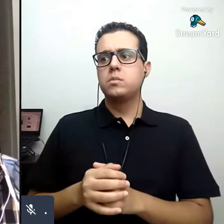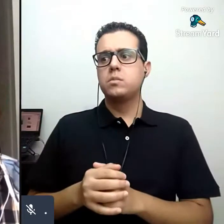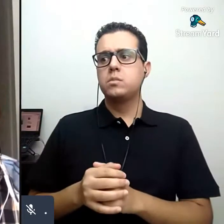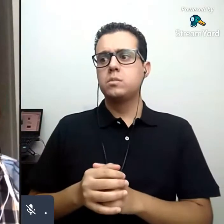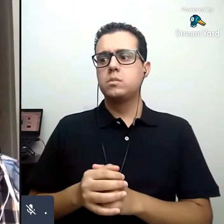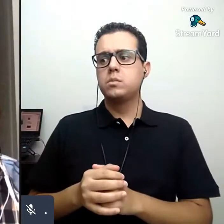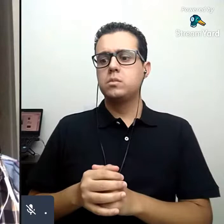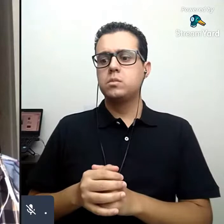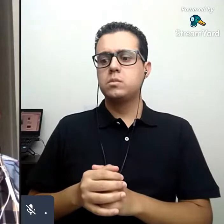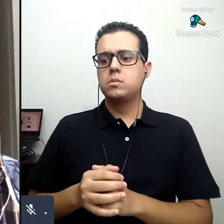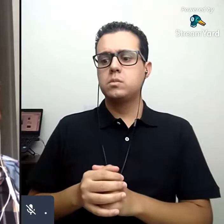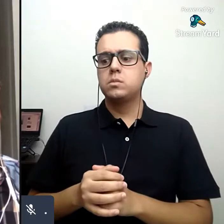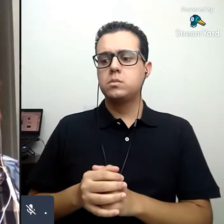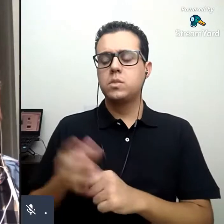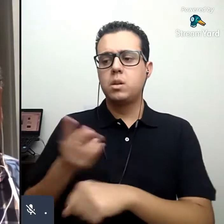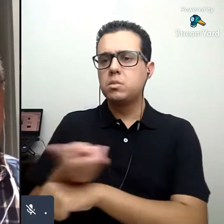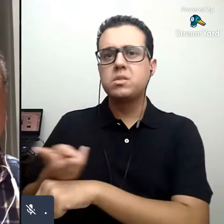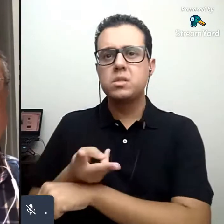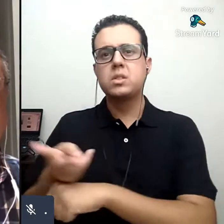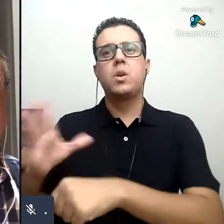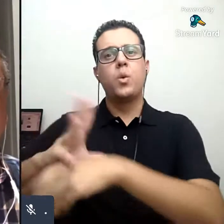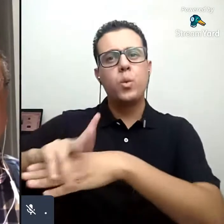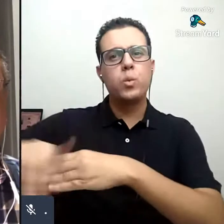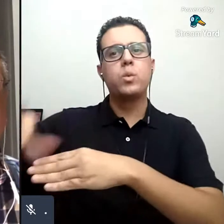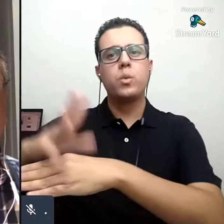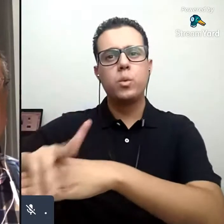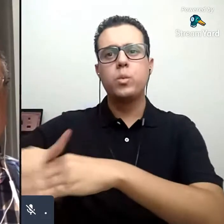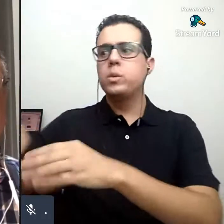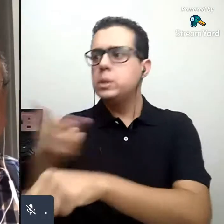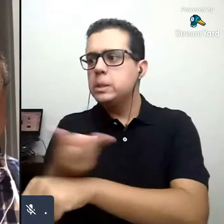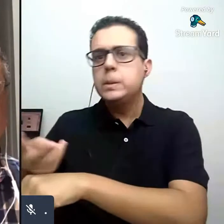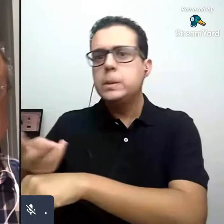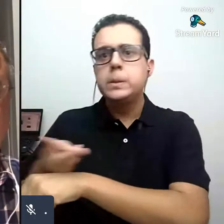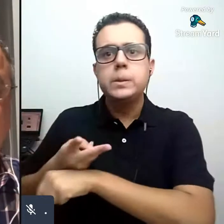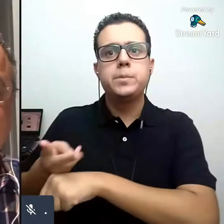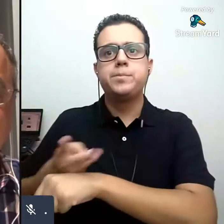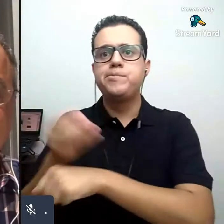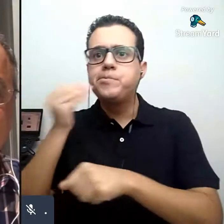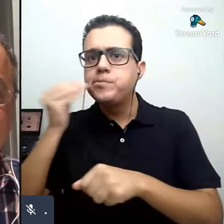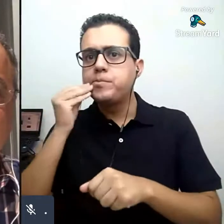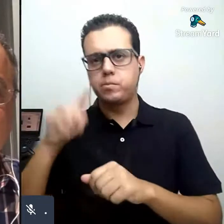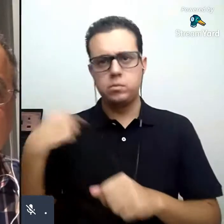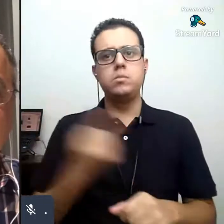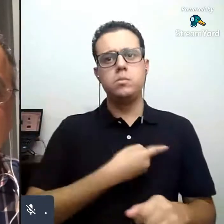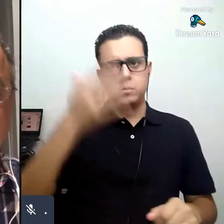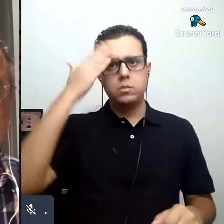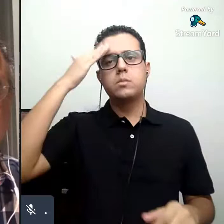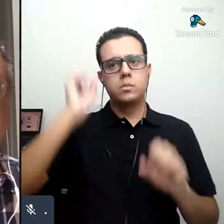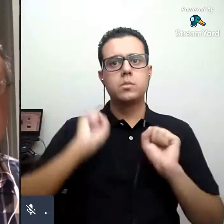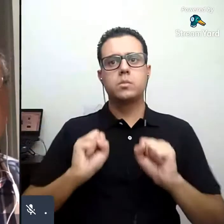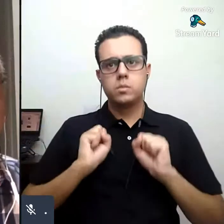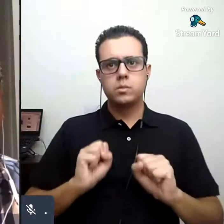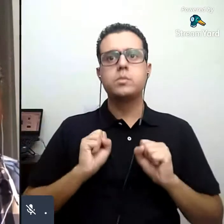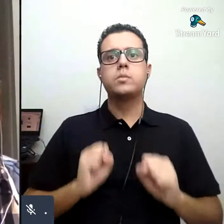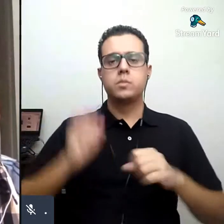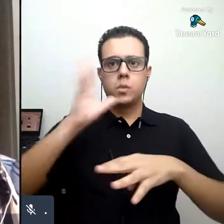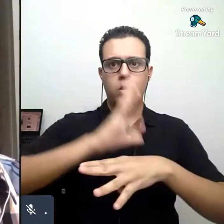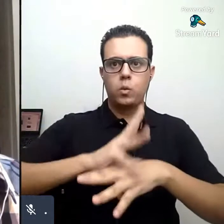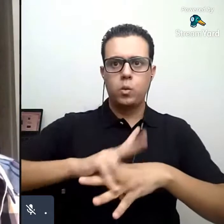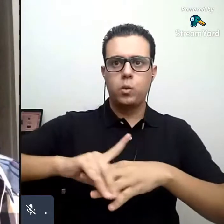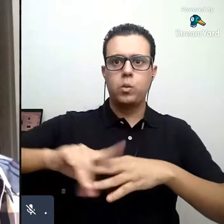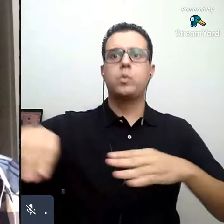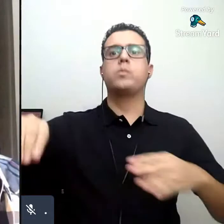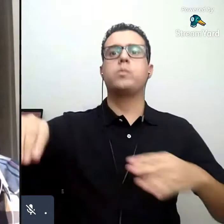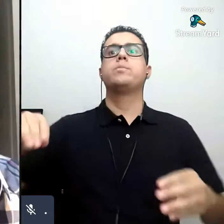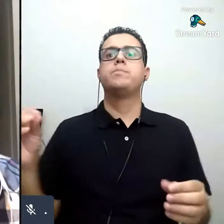esta procura por cura. A gente sabe que existe a possibilidade de cura espontânea de